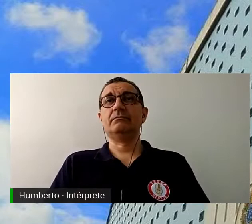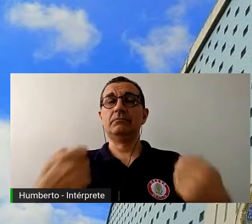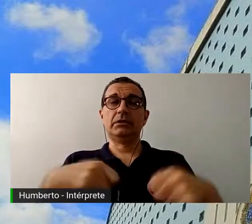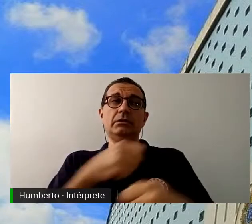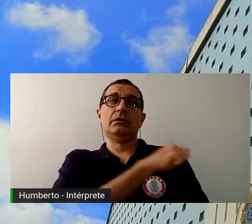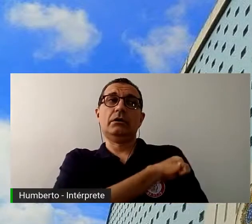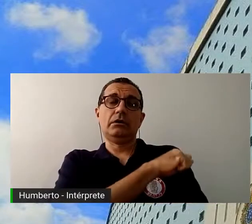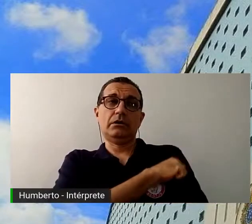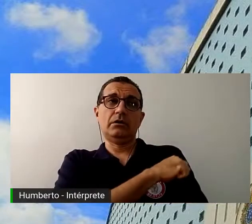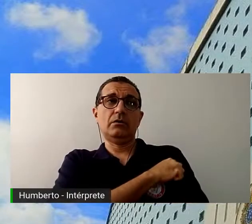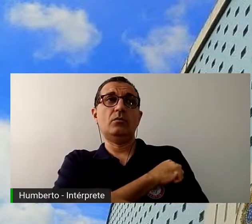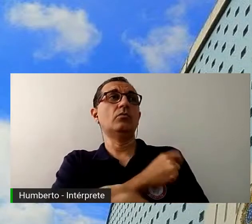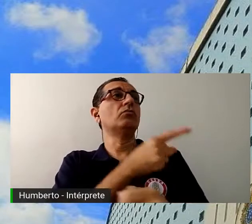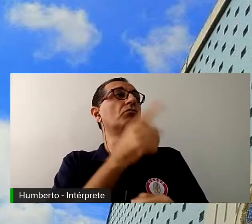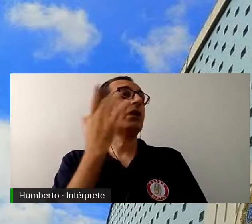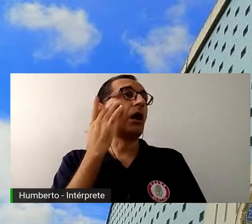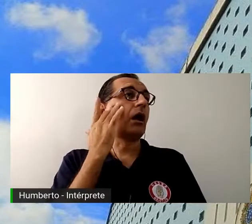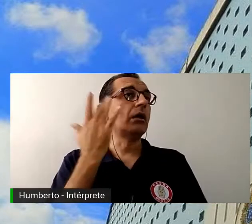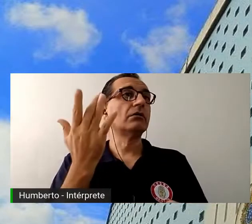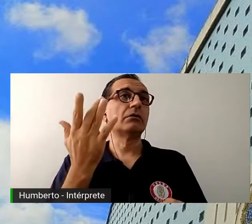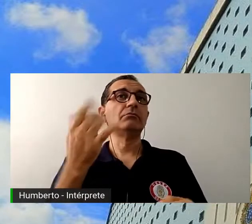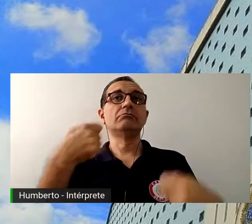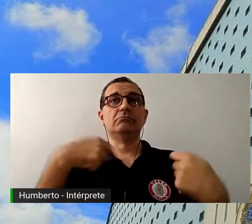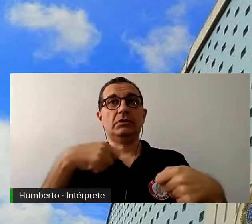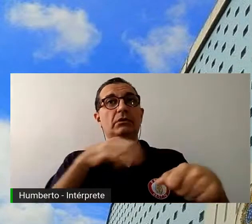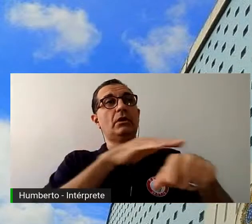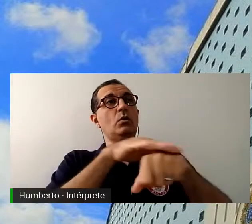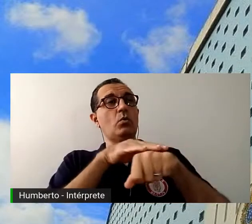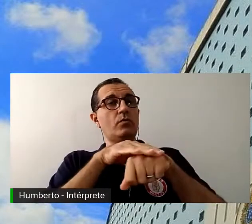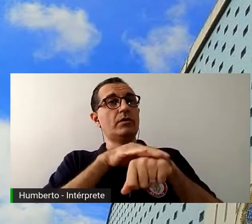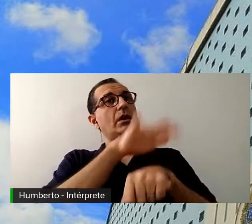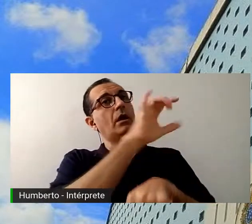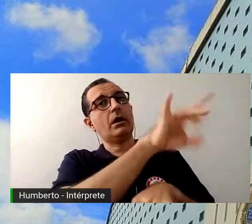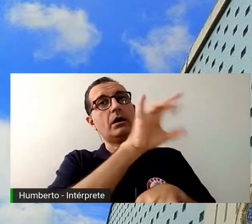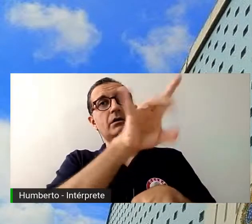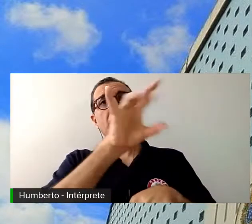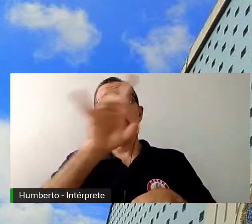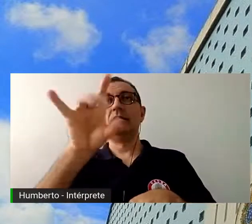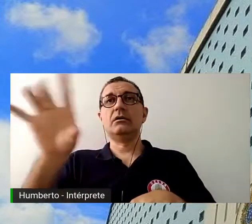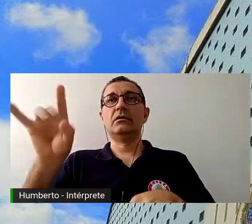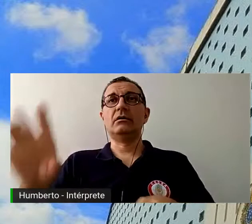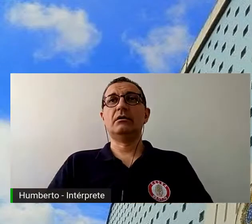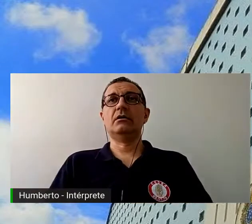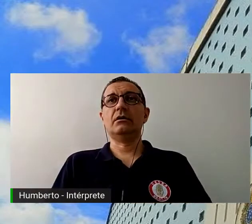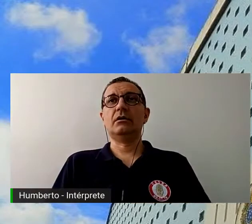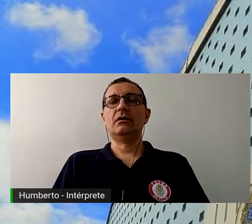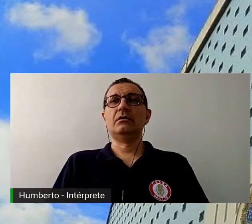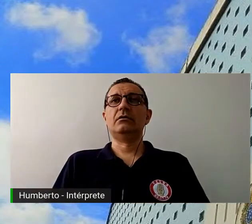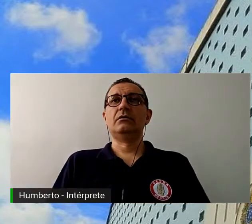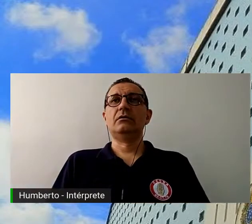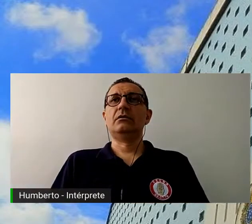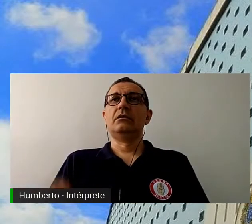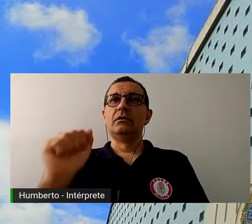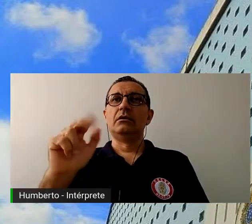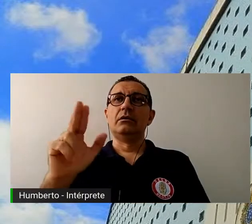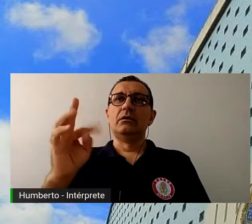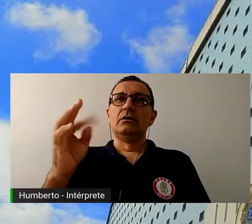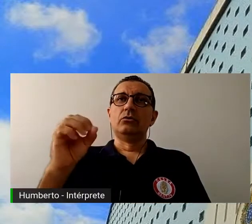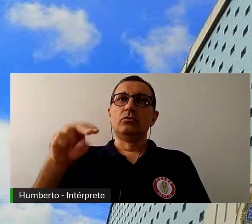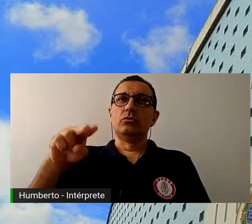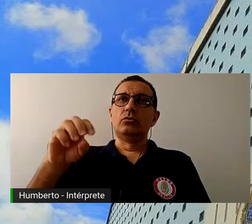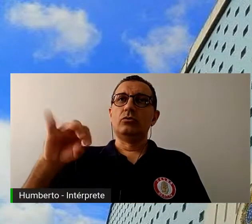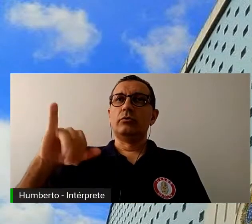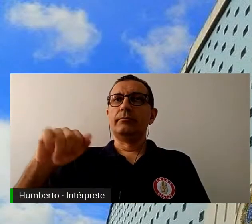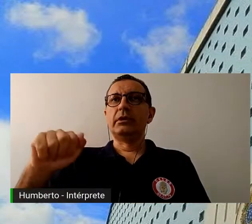que não estão ditas, mas podem ser entendidas. Autonomia e flexibilidade, itinerários formativos, aqui